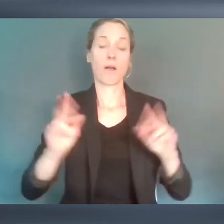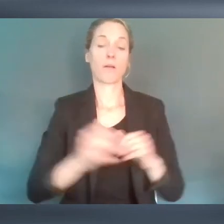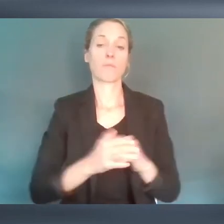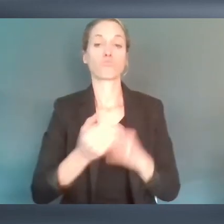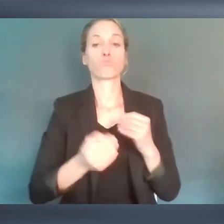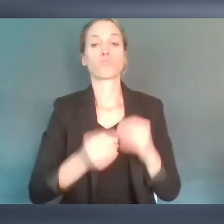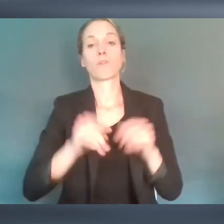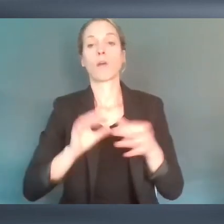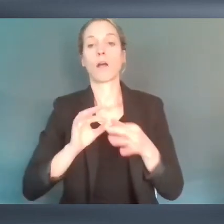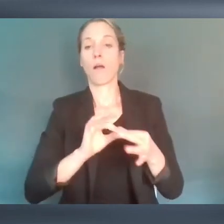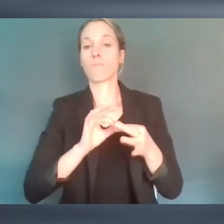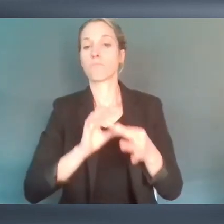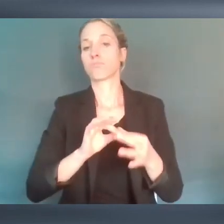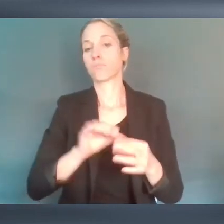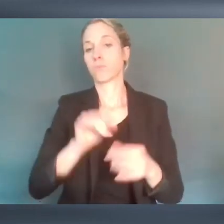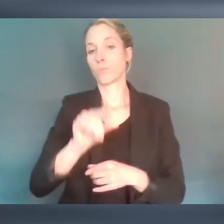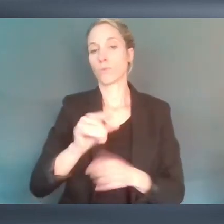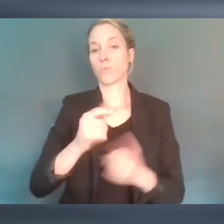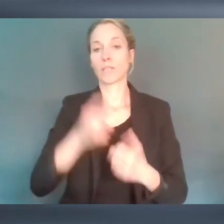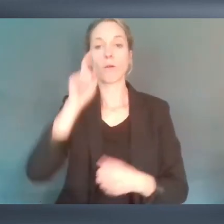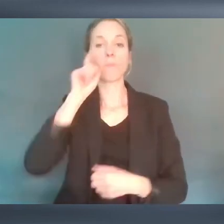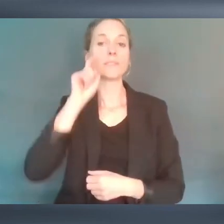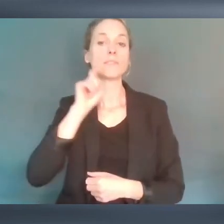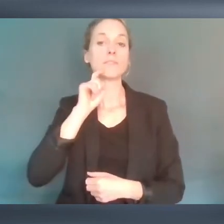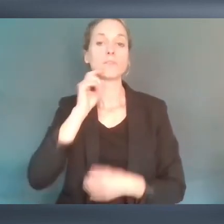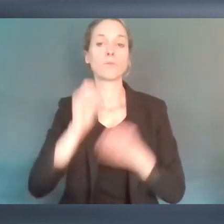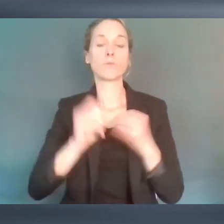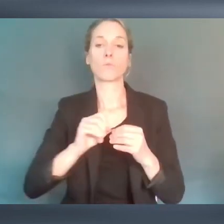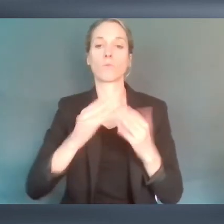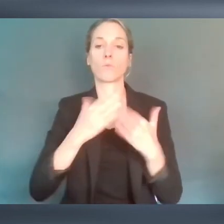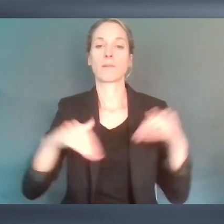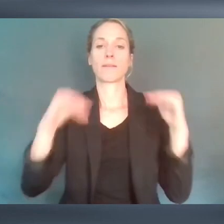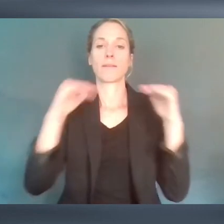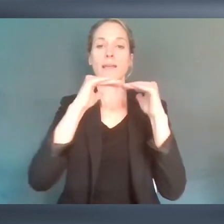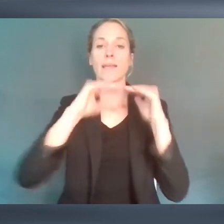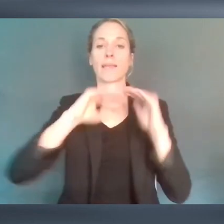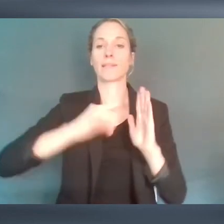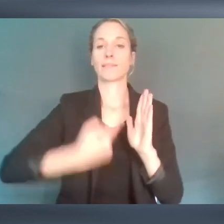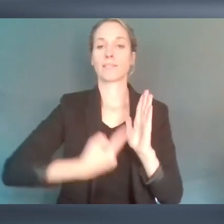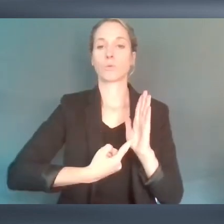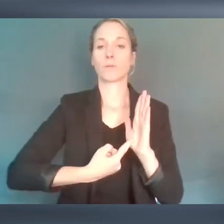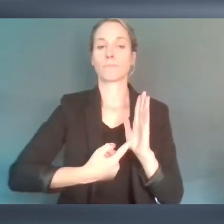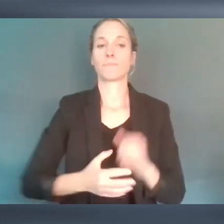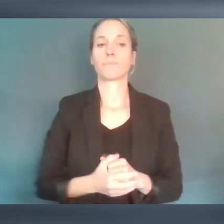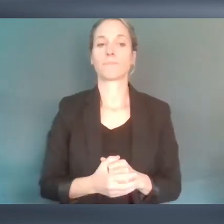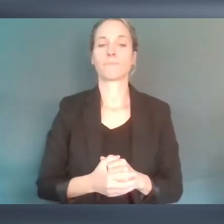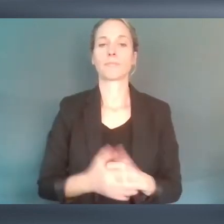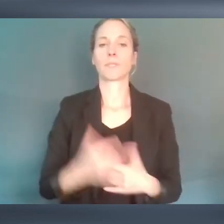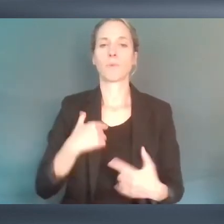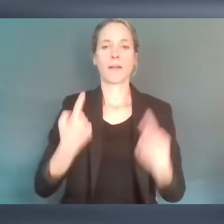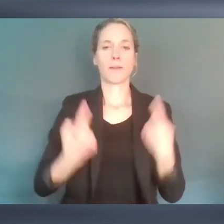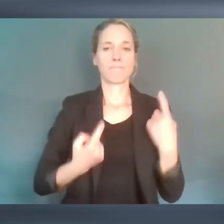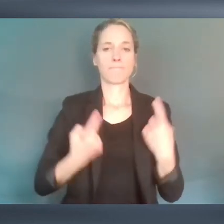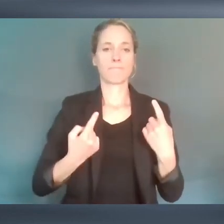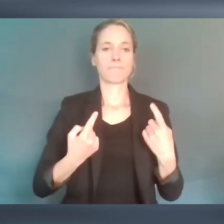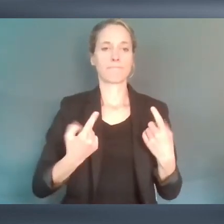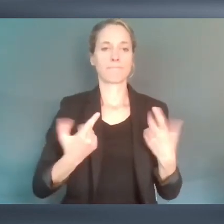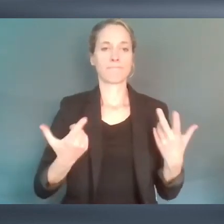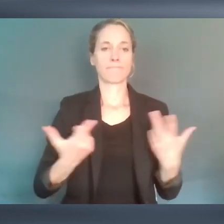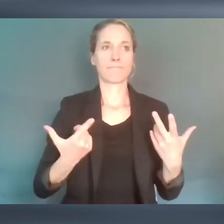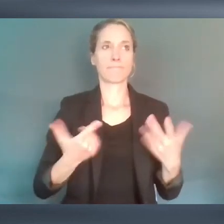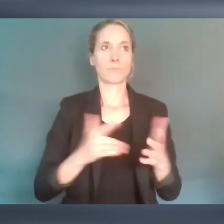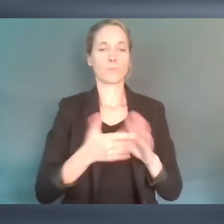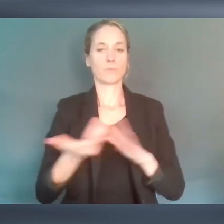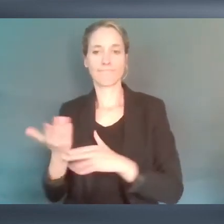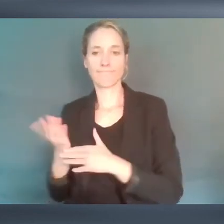la sexualité ou l'égalité des droits. Est-ce que je mets tout ça en avant? Est-ce que j'explique et comment,